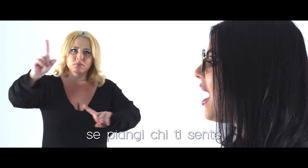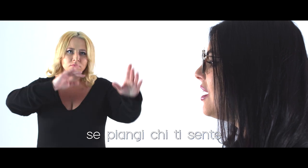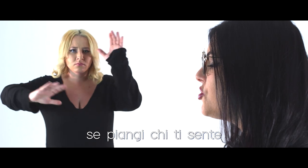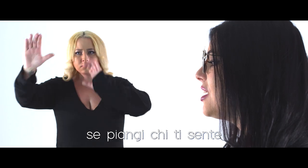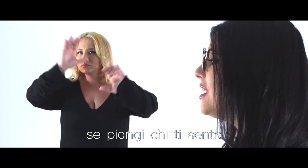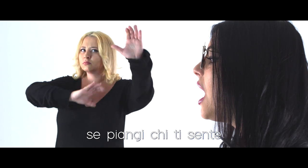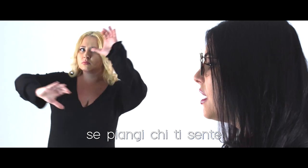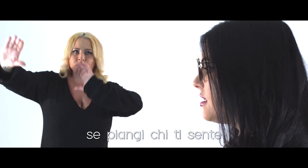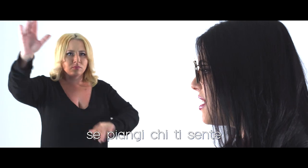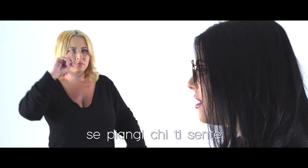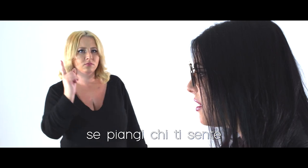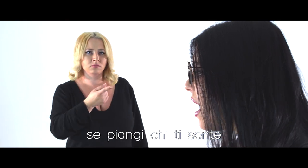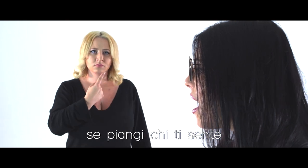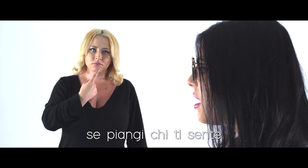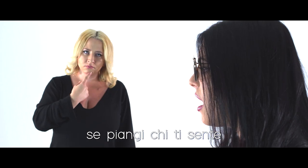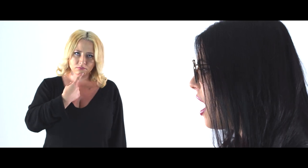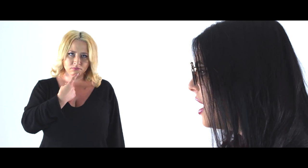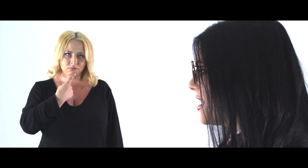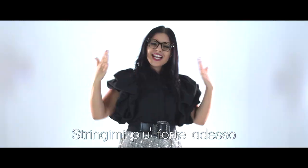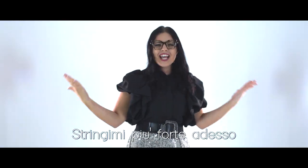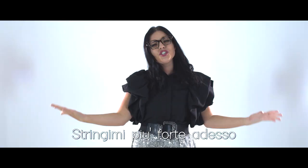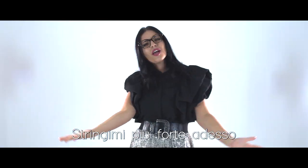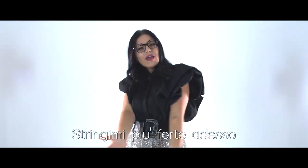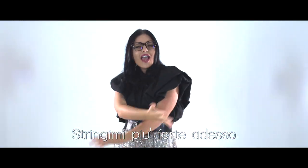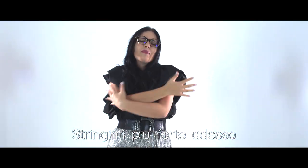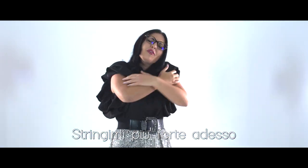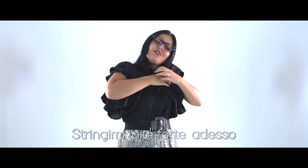se piangi chi ti sente.